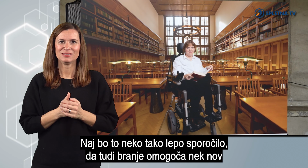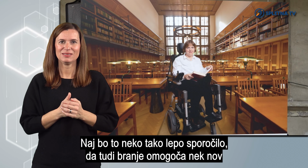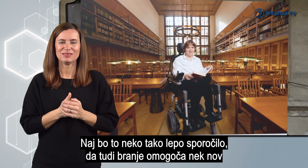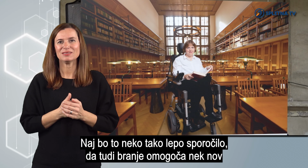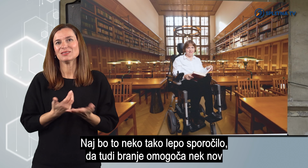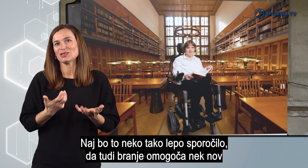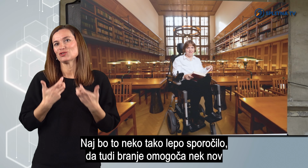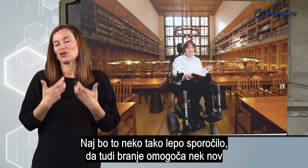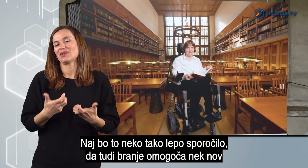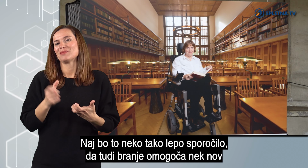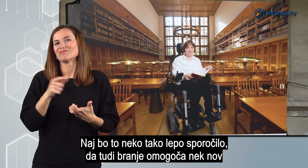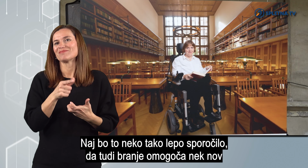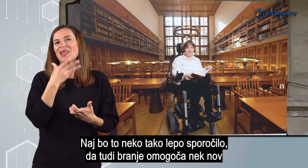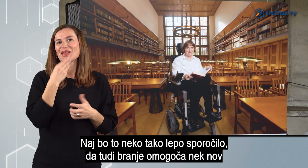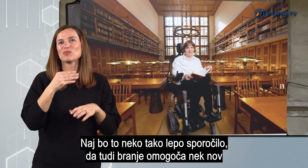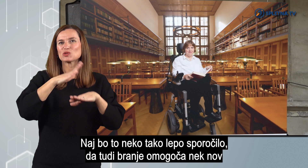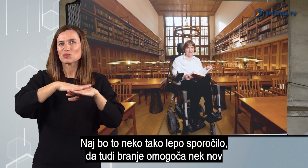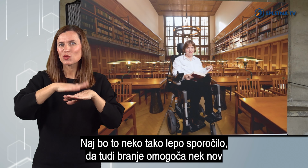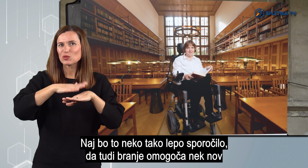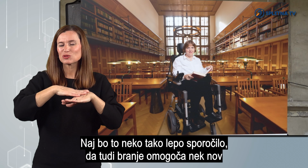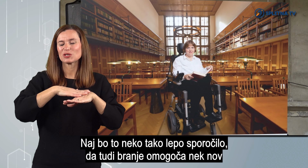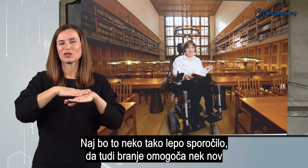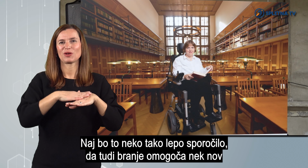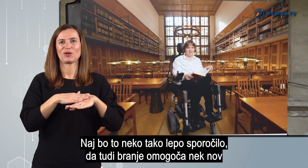to neko tako lepo sporočilo,